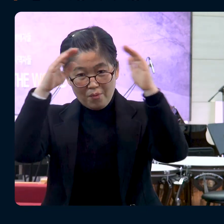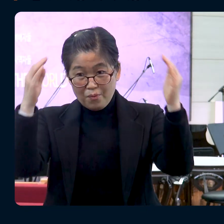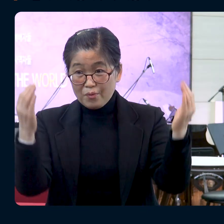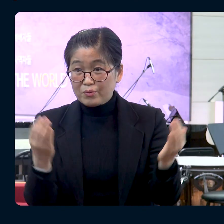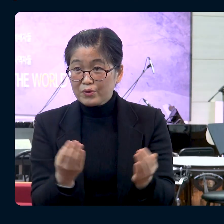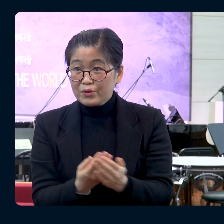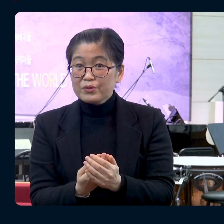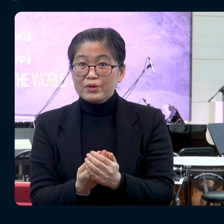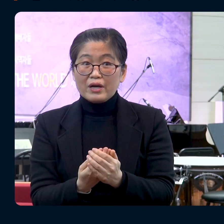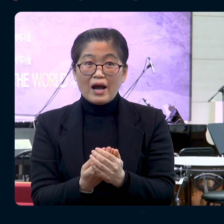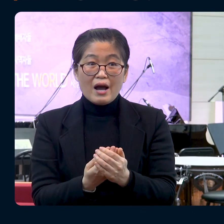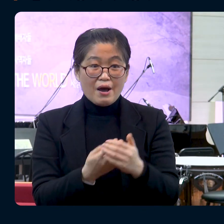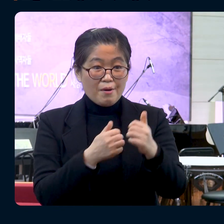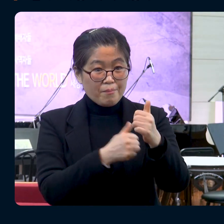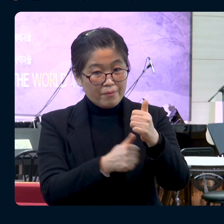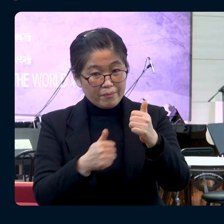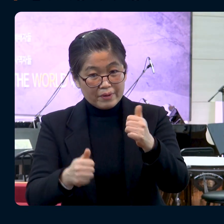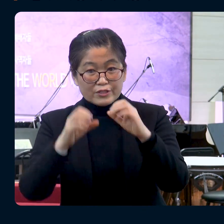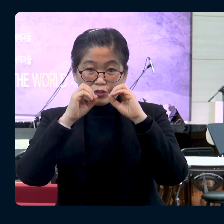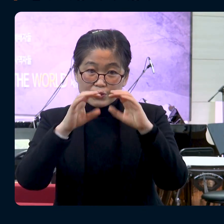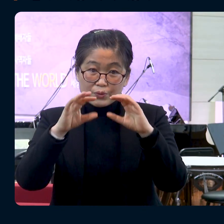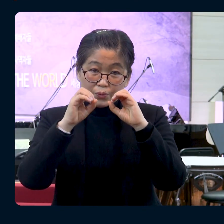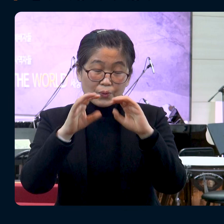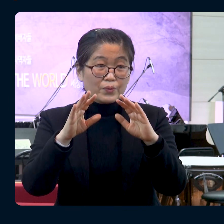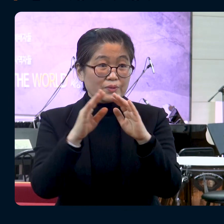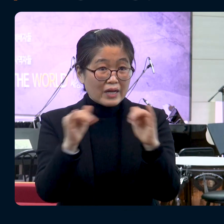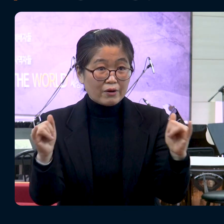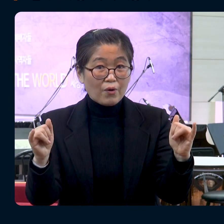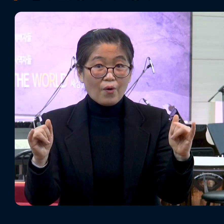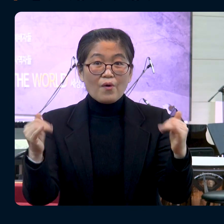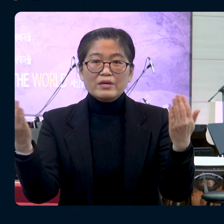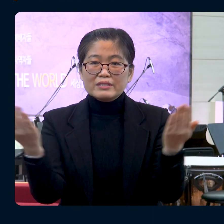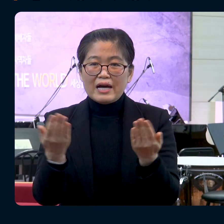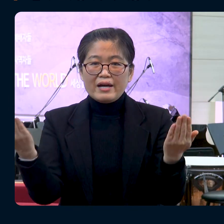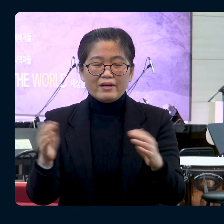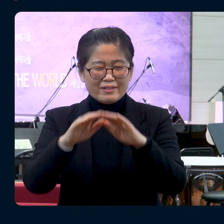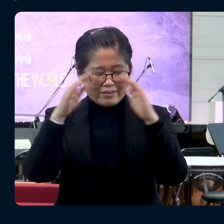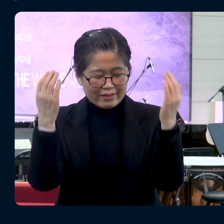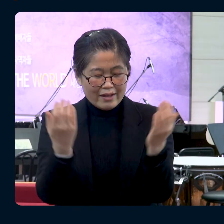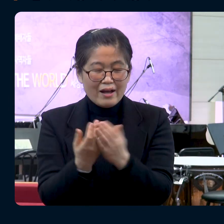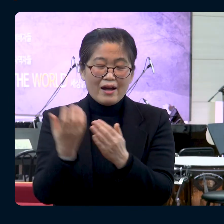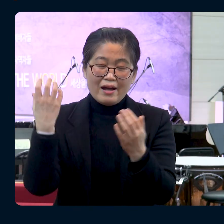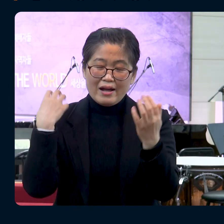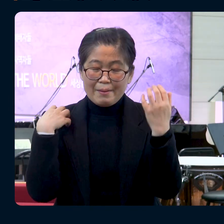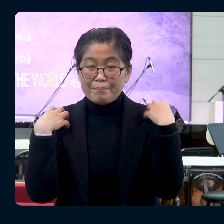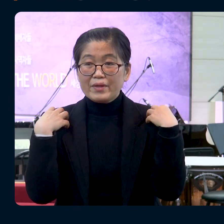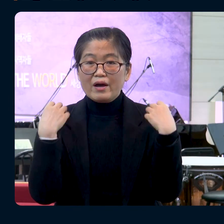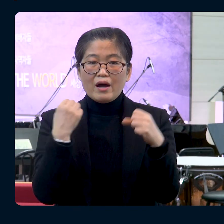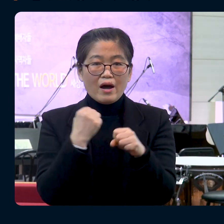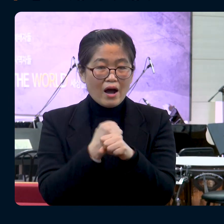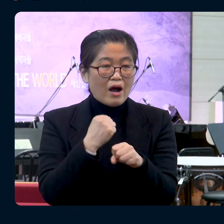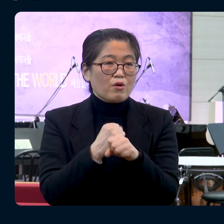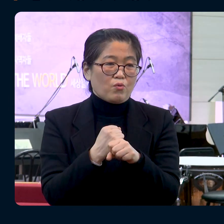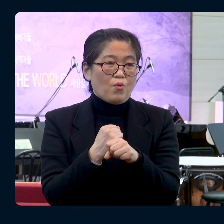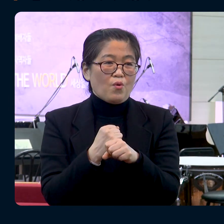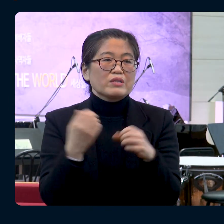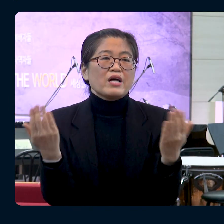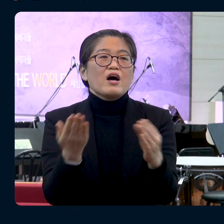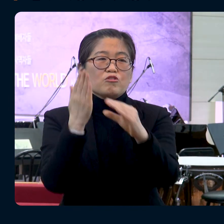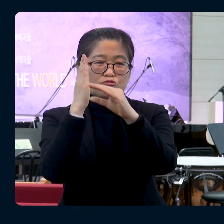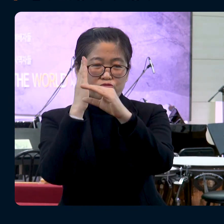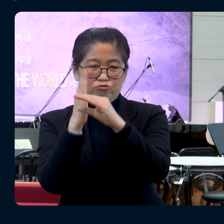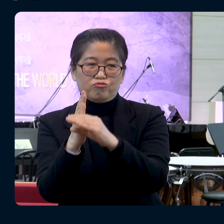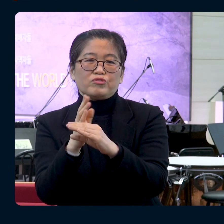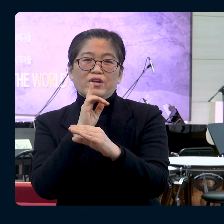15명이 다 뭐 부교육자로 혹은 전도자로 혹은 기관에서 정말 뭐 목회하면서 자기처럼 개척한